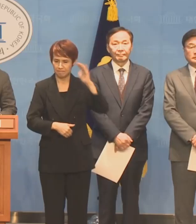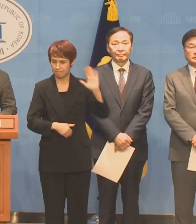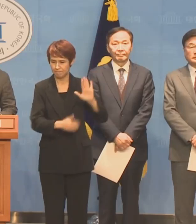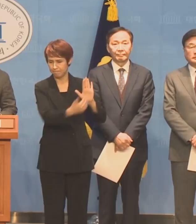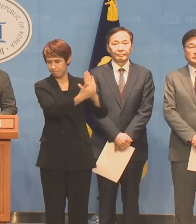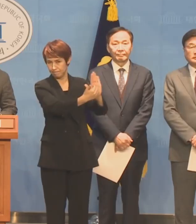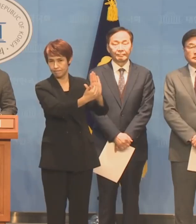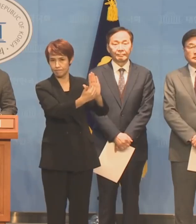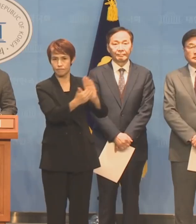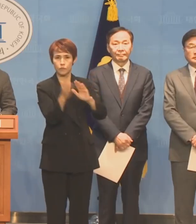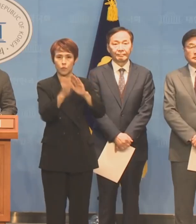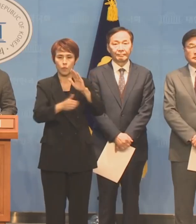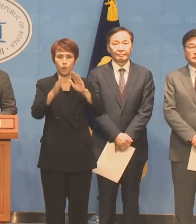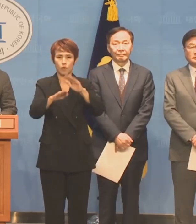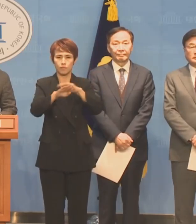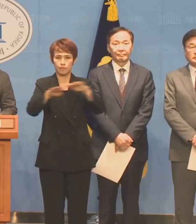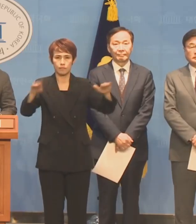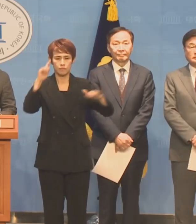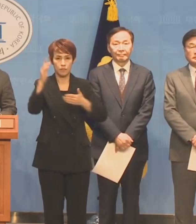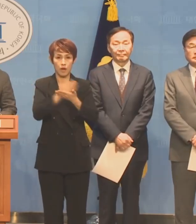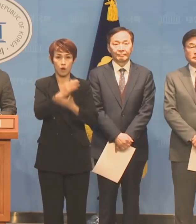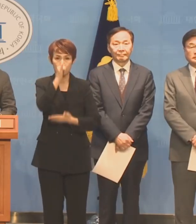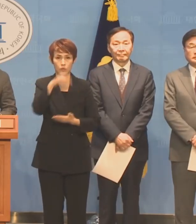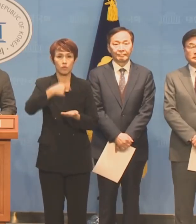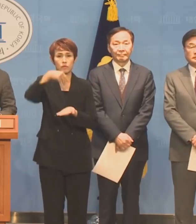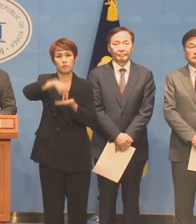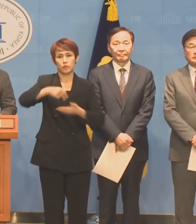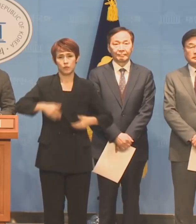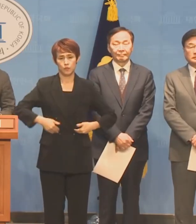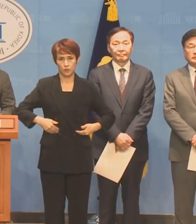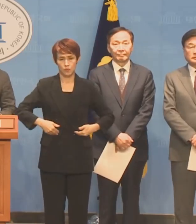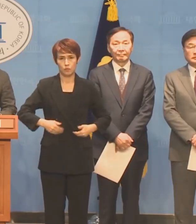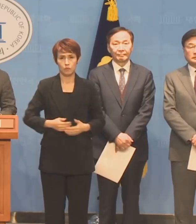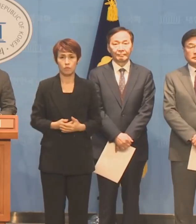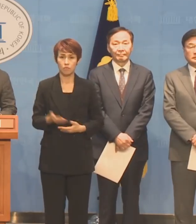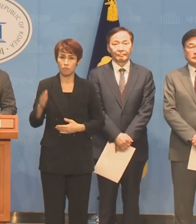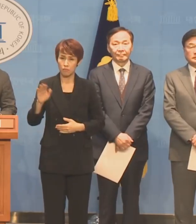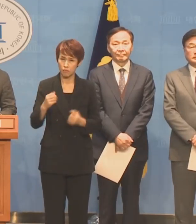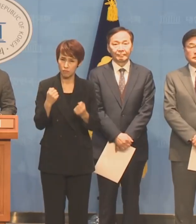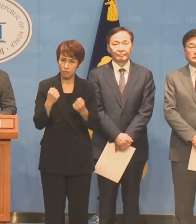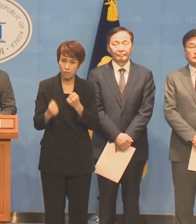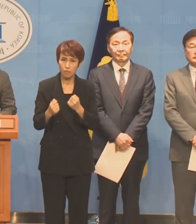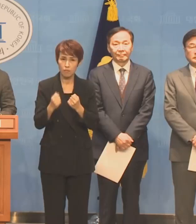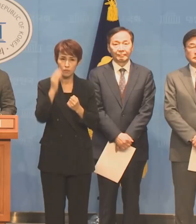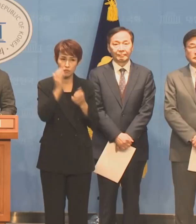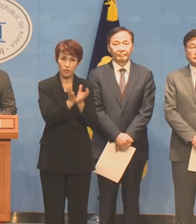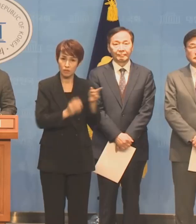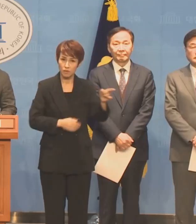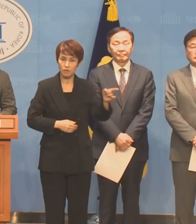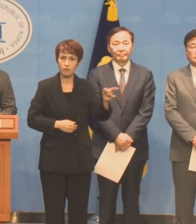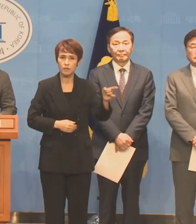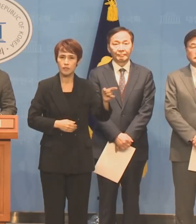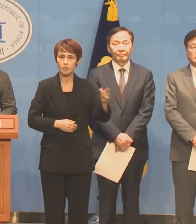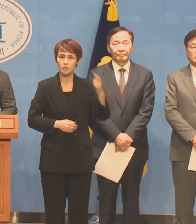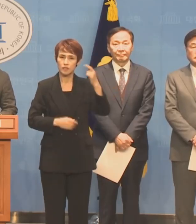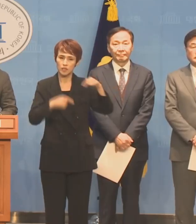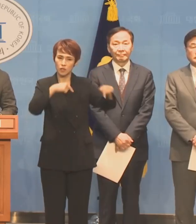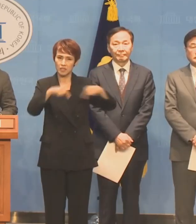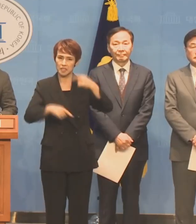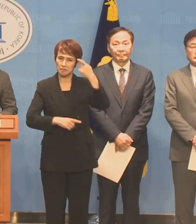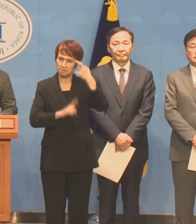공정하게 판단할 수 있는 독립성이 요구됩니다. 그럼에도 민주당은 이념적, 정치적